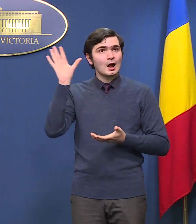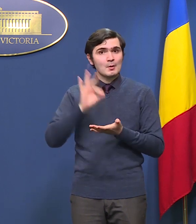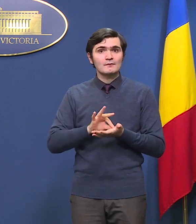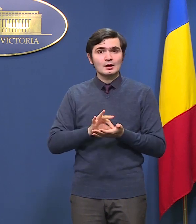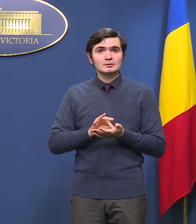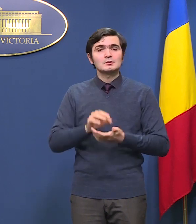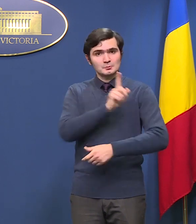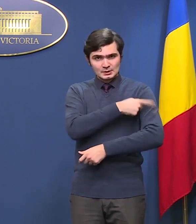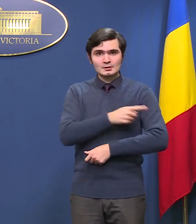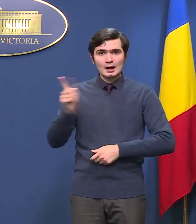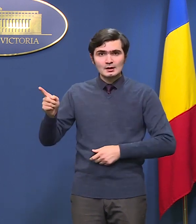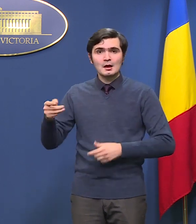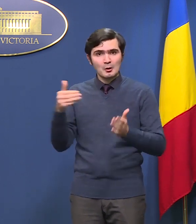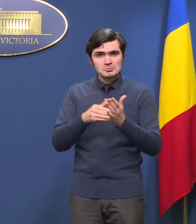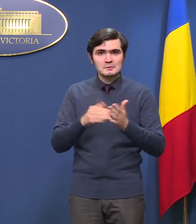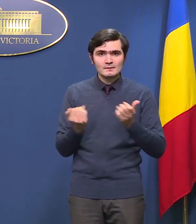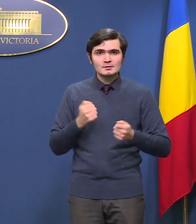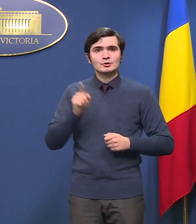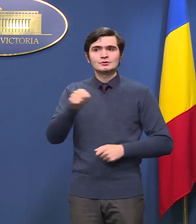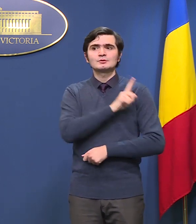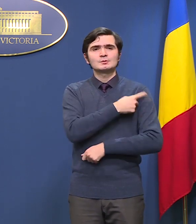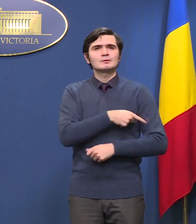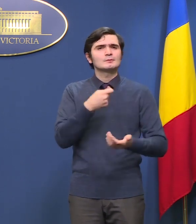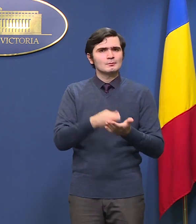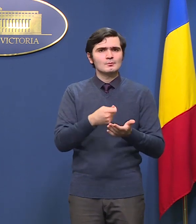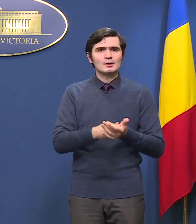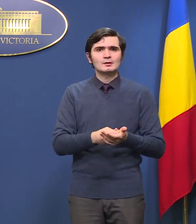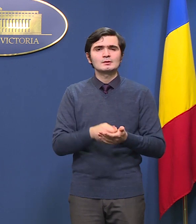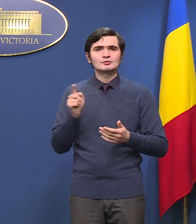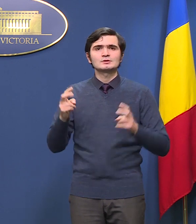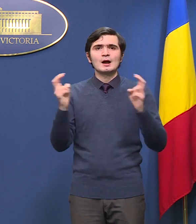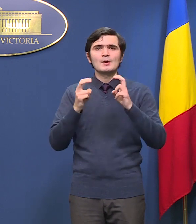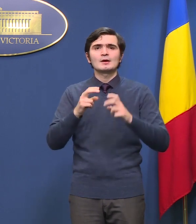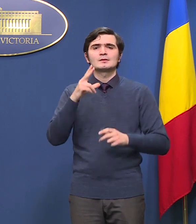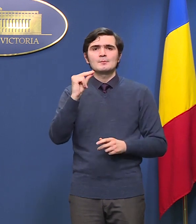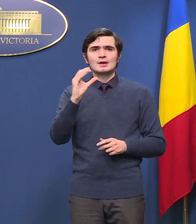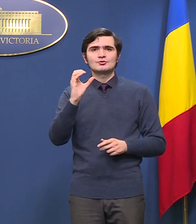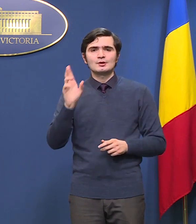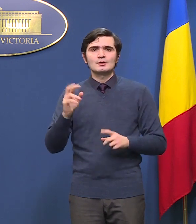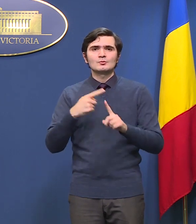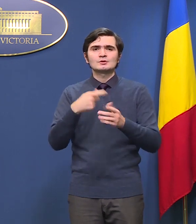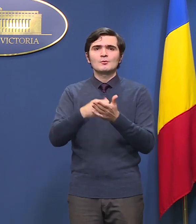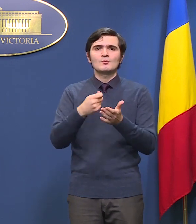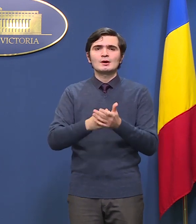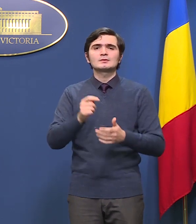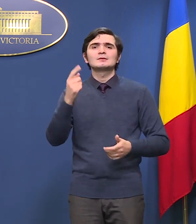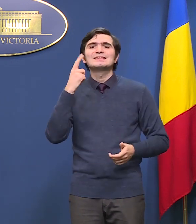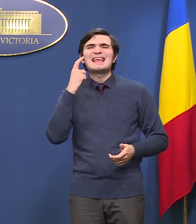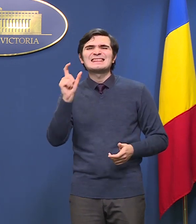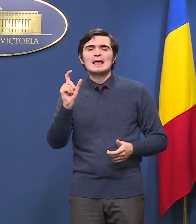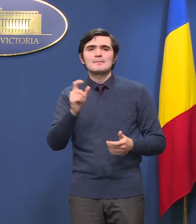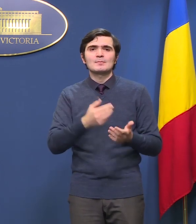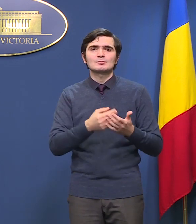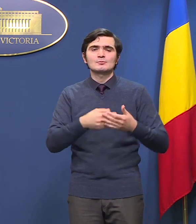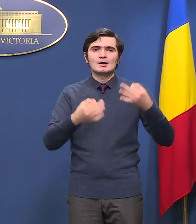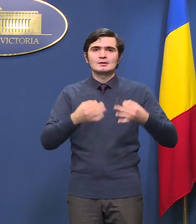spitalele și că și spitalele au achiziționat PCR-uri și kituri de testare. Problema cea mai mare pe care o să o